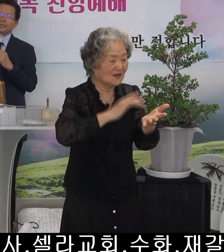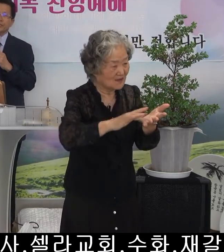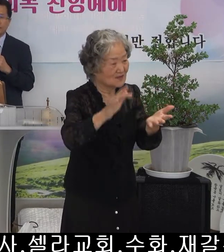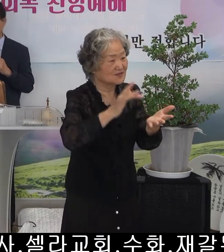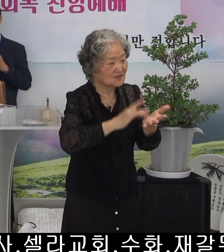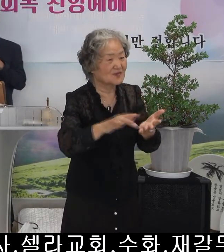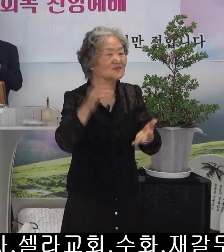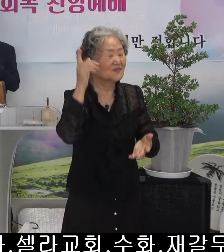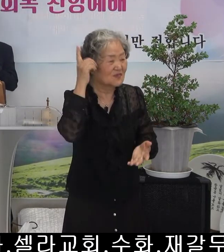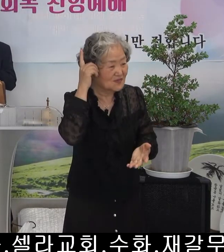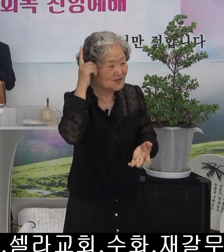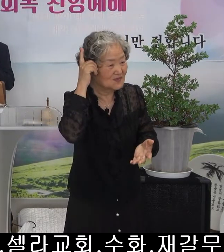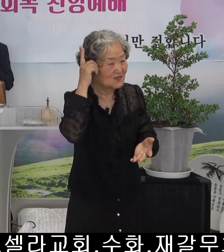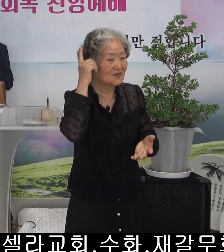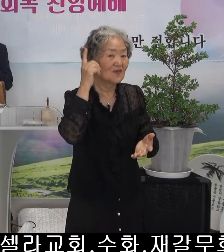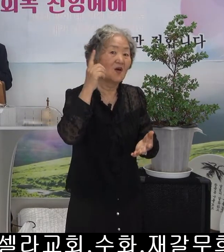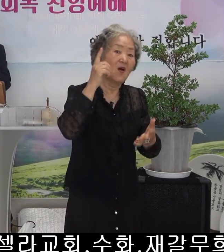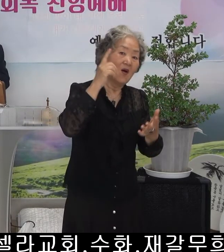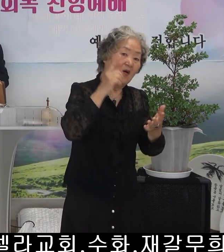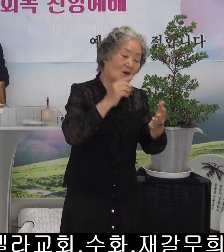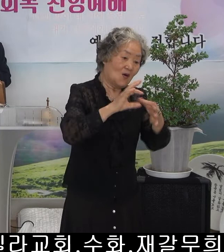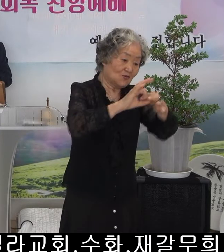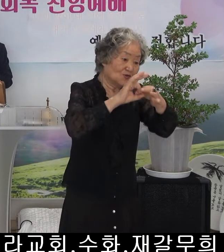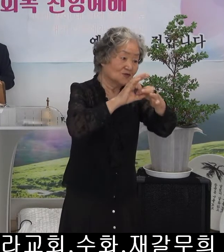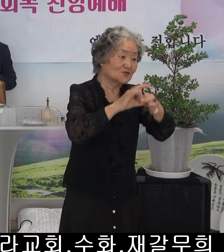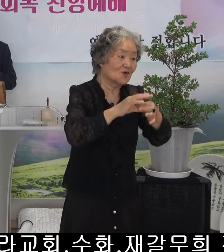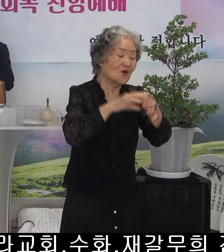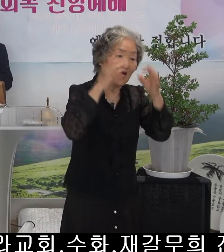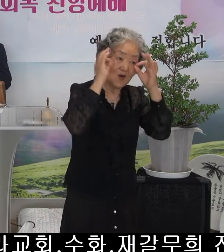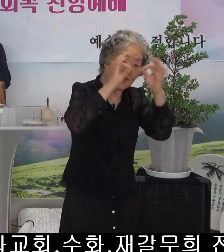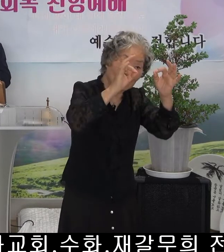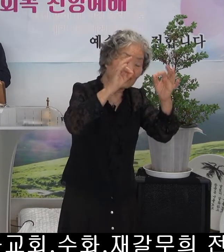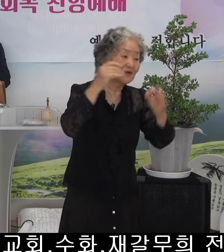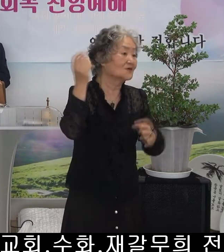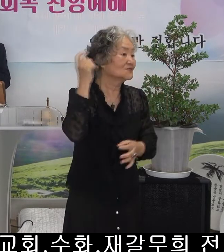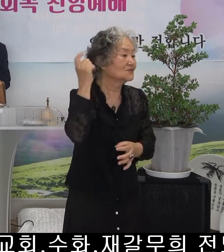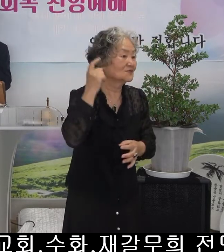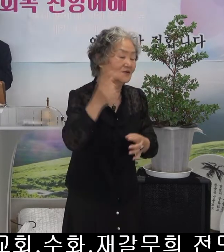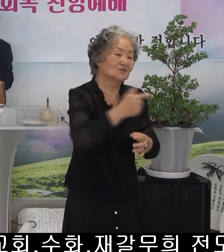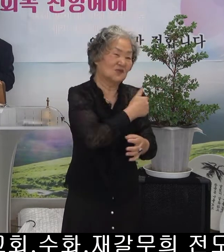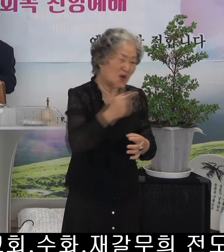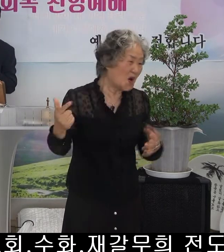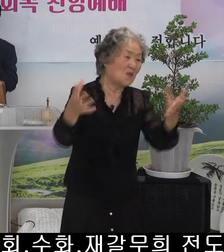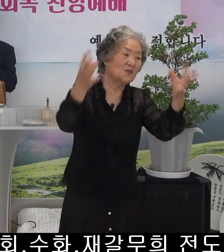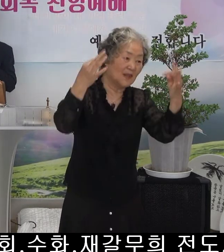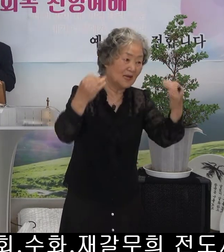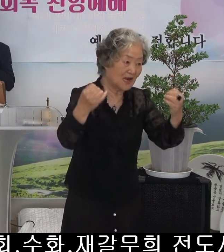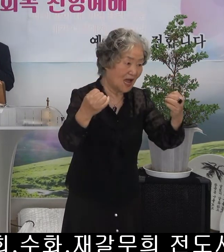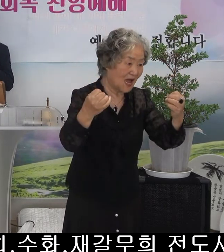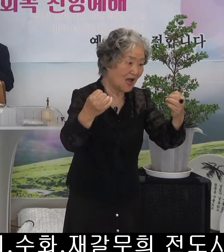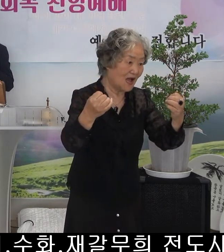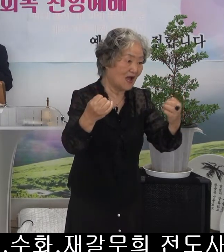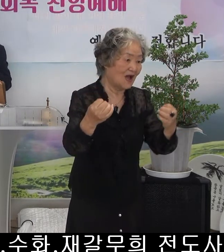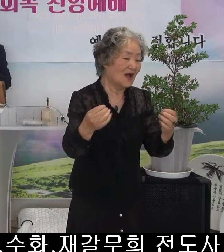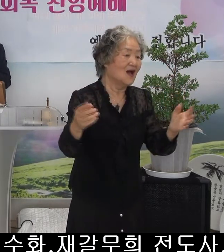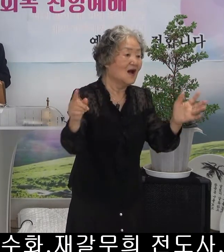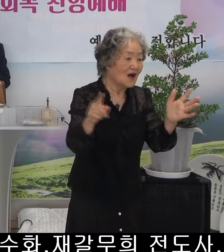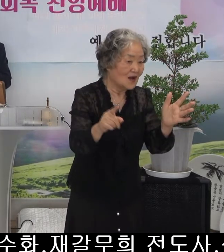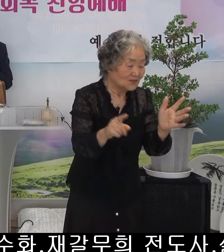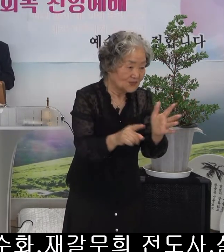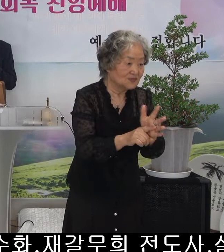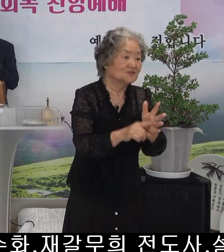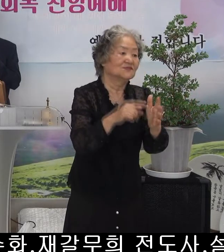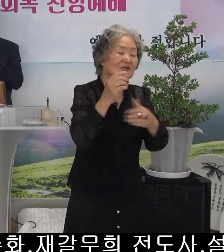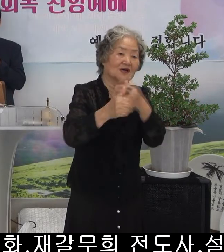듣는 것들이 너무나 많습니다. 그래서 믿음의 대상인 하나님은 항상 우리와 함께하고 계시지만